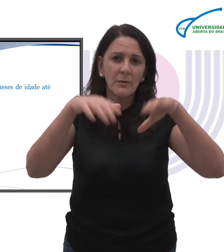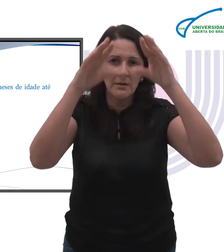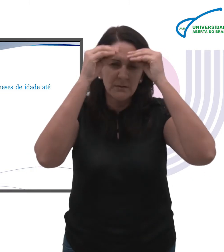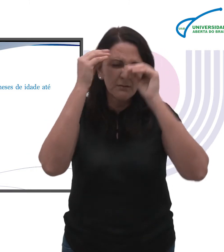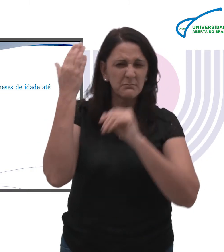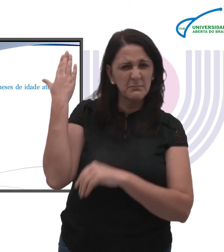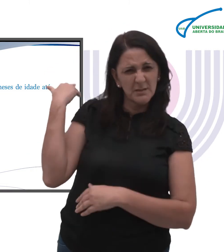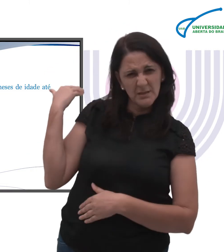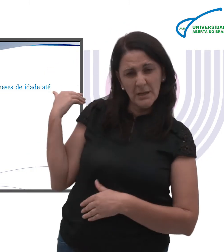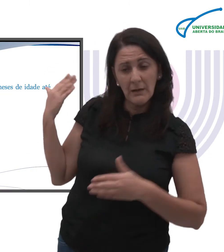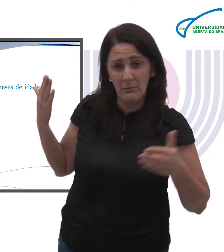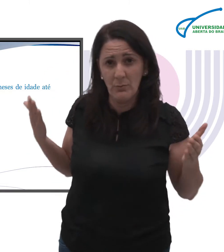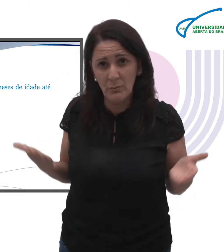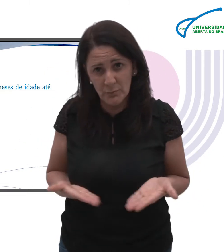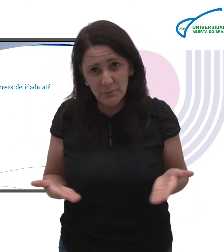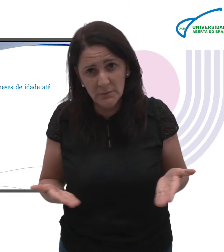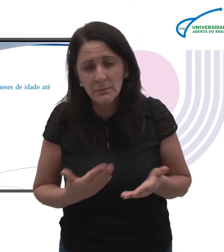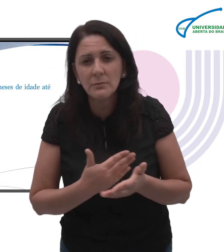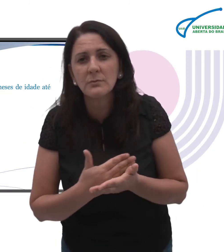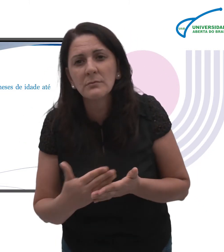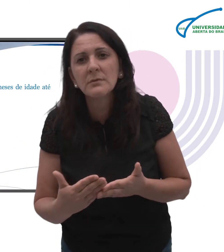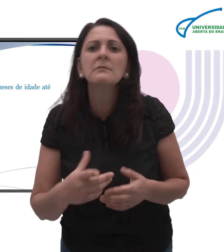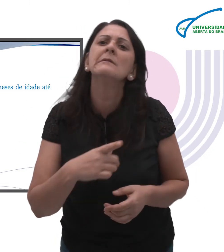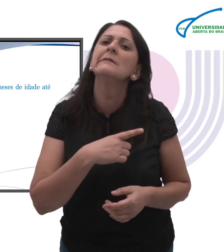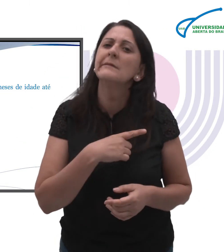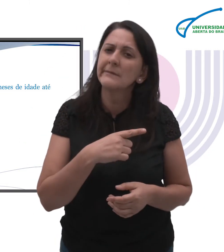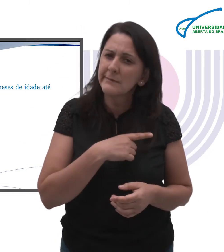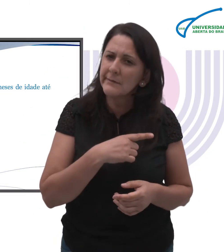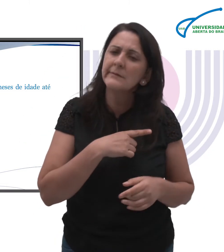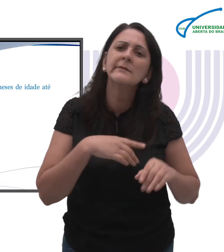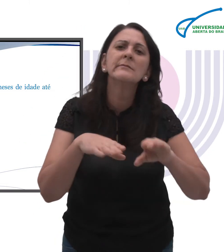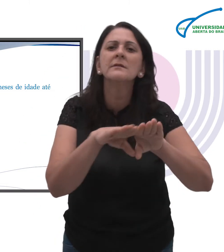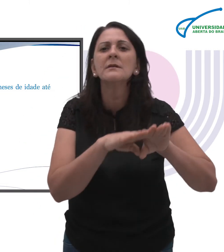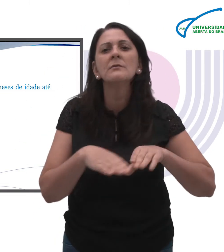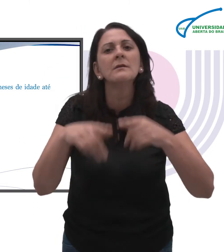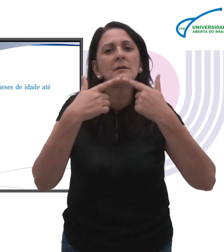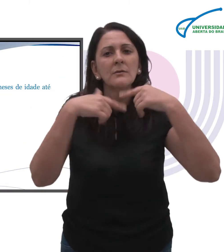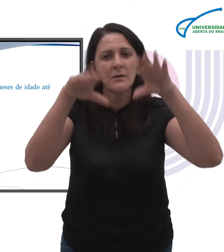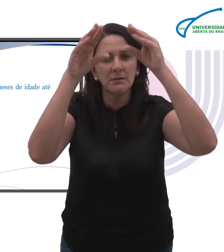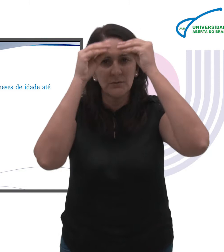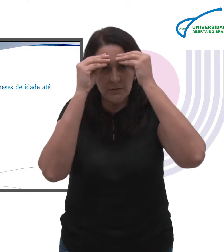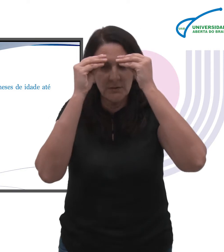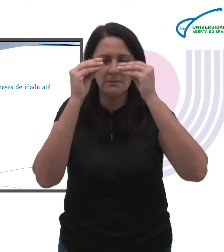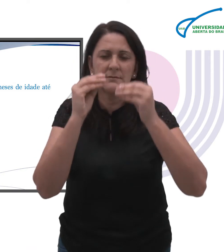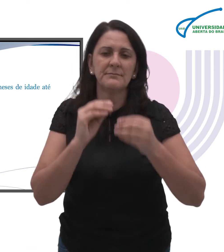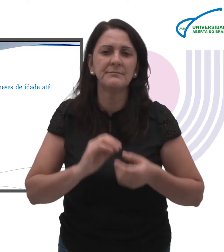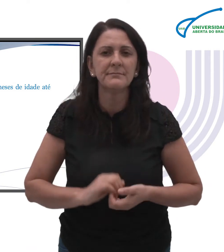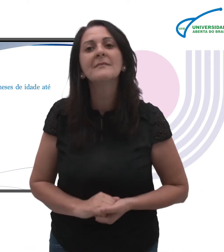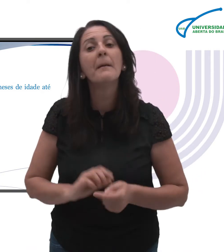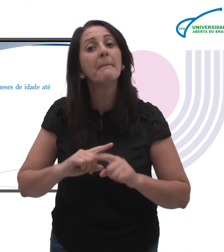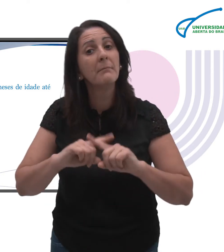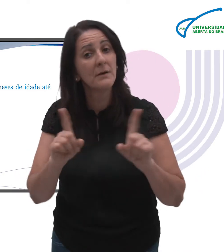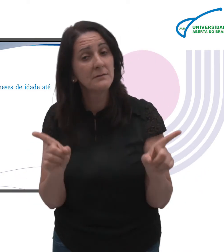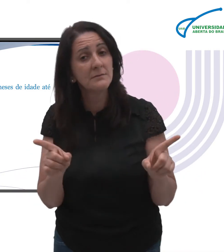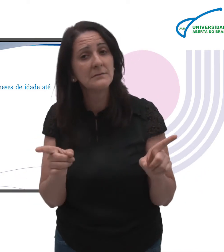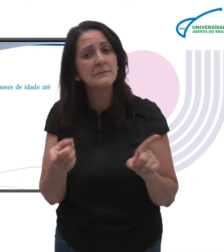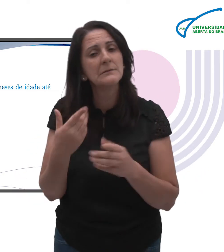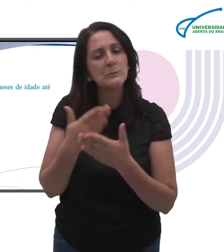um caráter linguístico, passa a assumir uma forma eminentemente linguística.